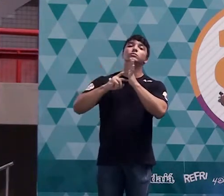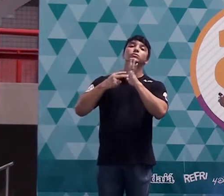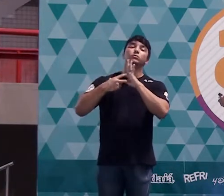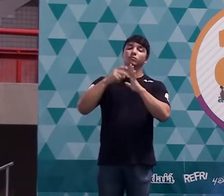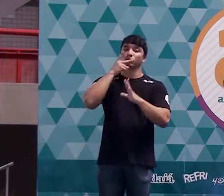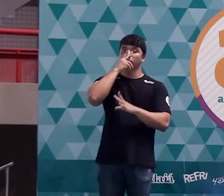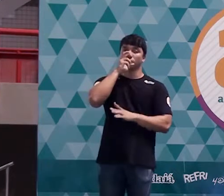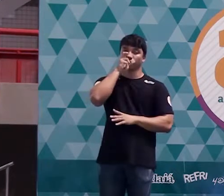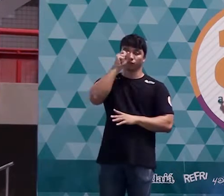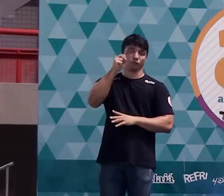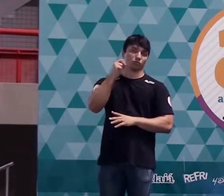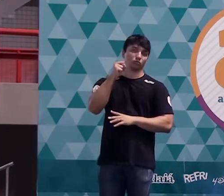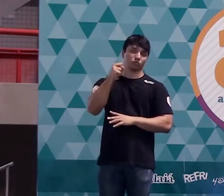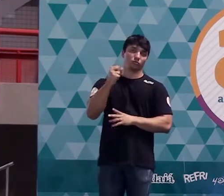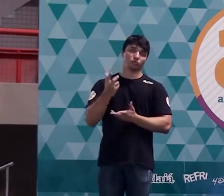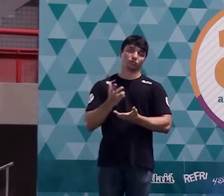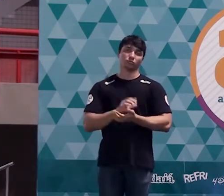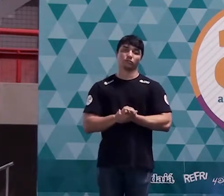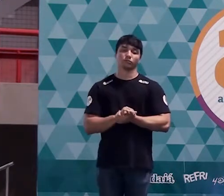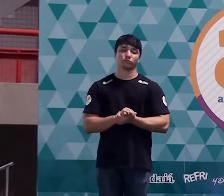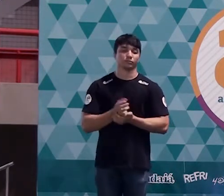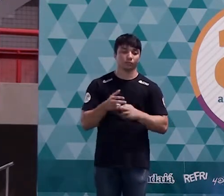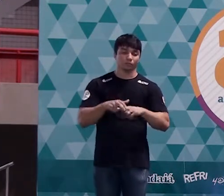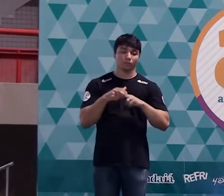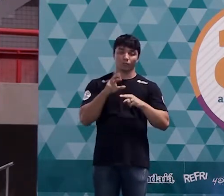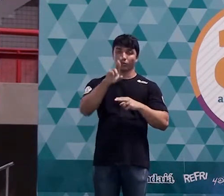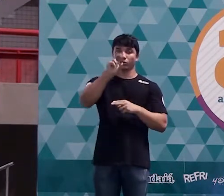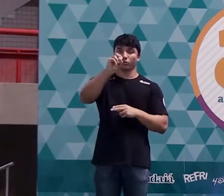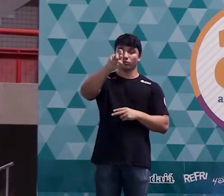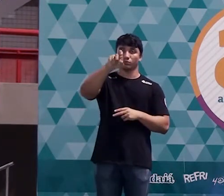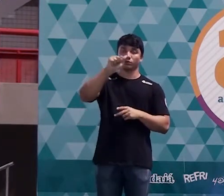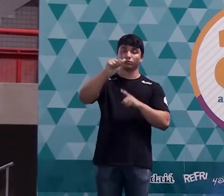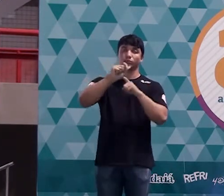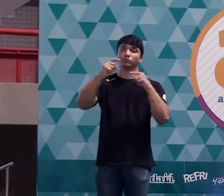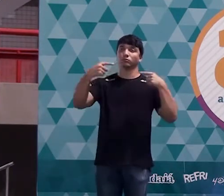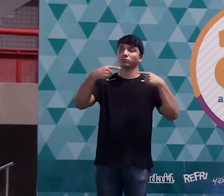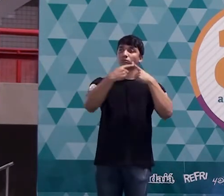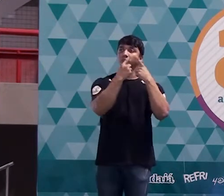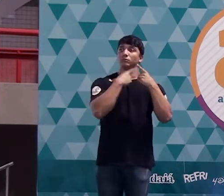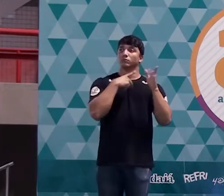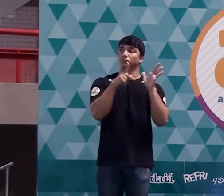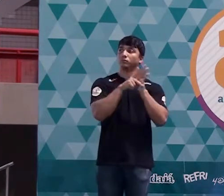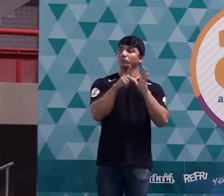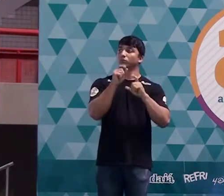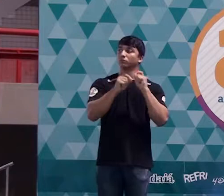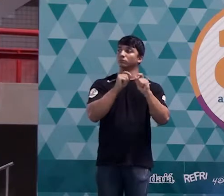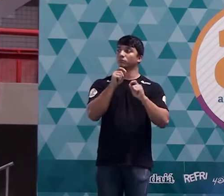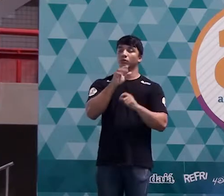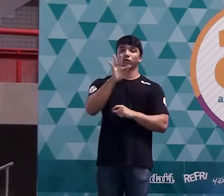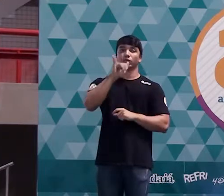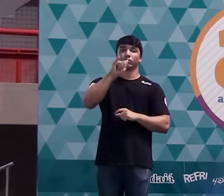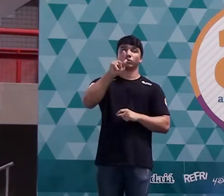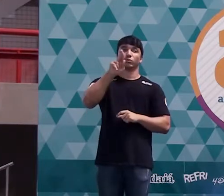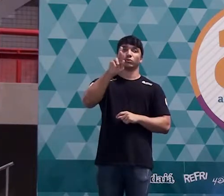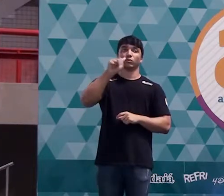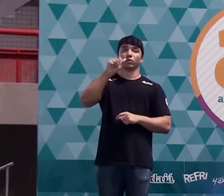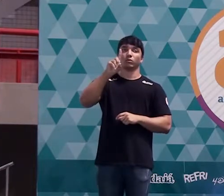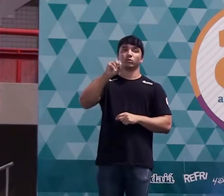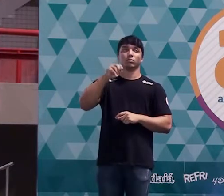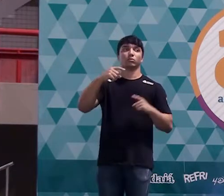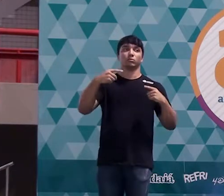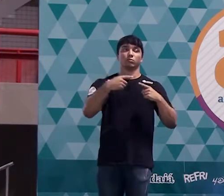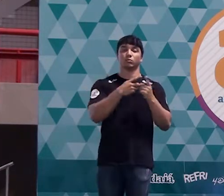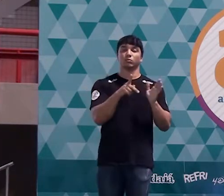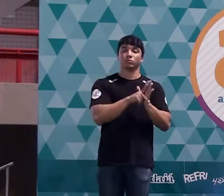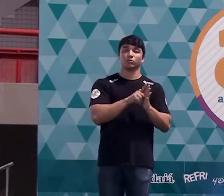É uma emoção forte. Então esse roxa aí foi usado no sentido figurado, no